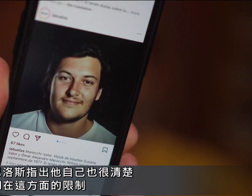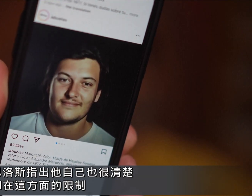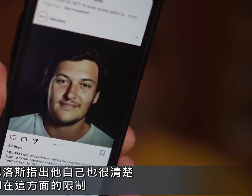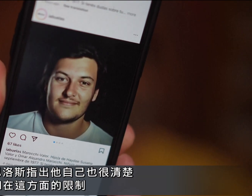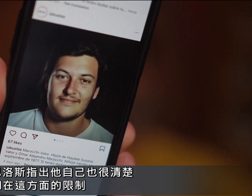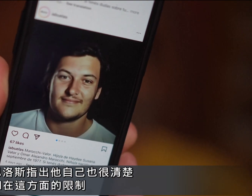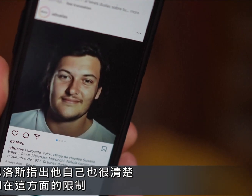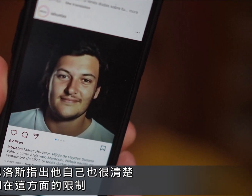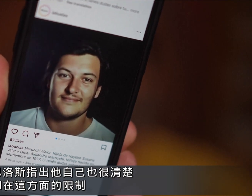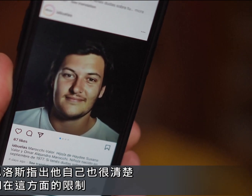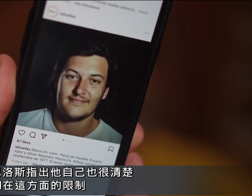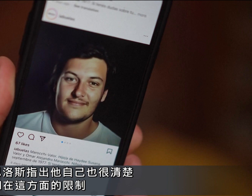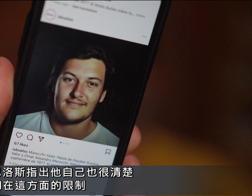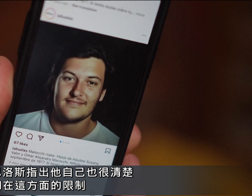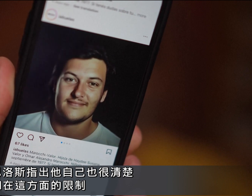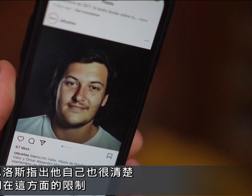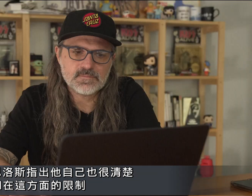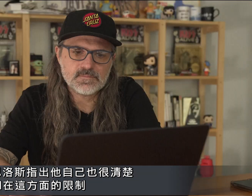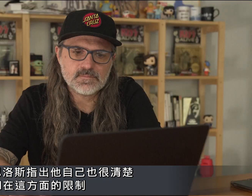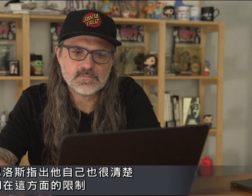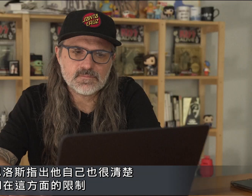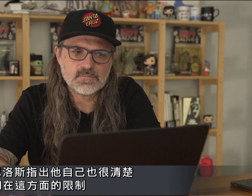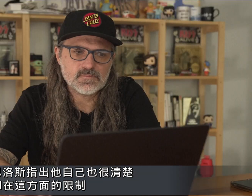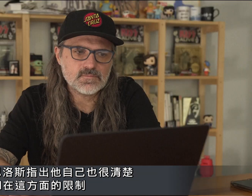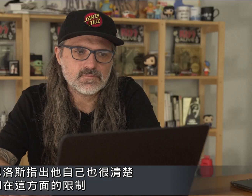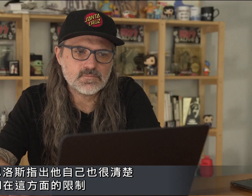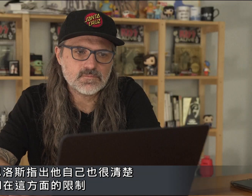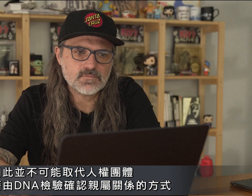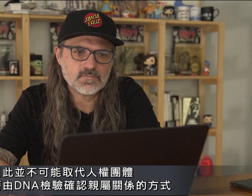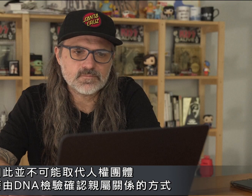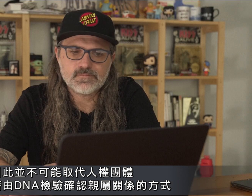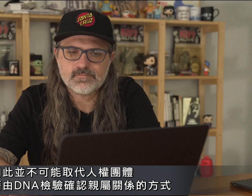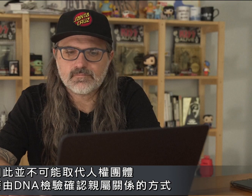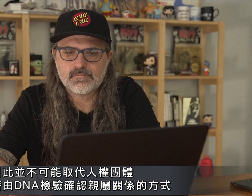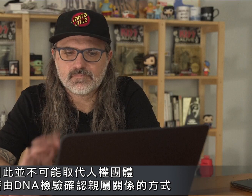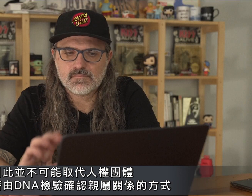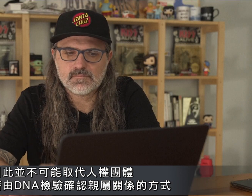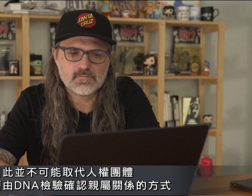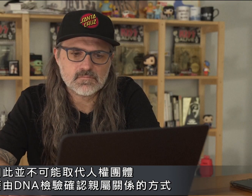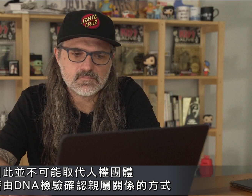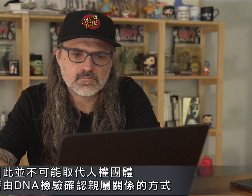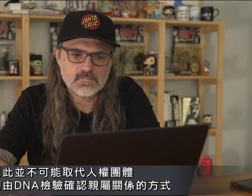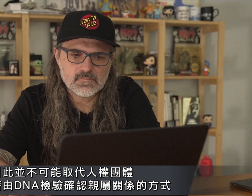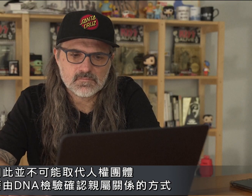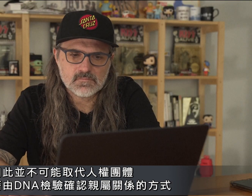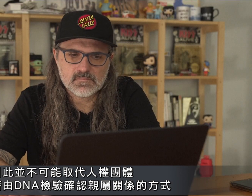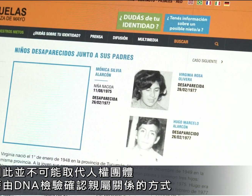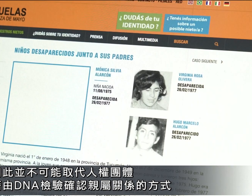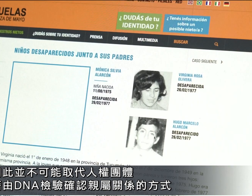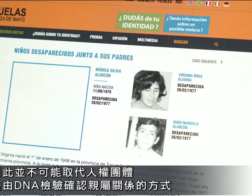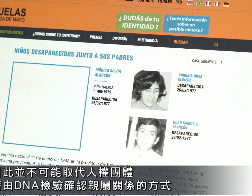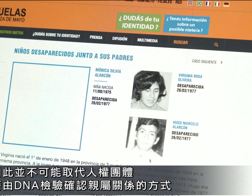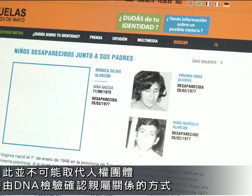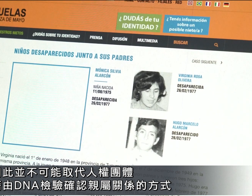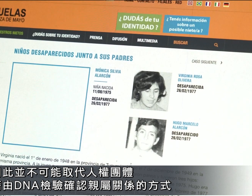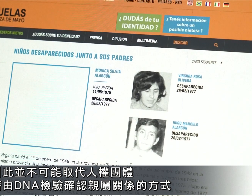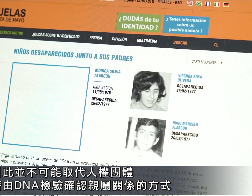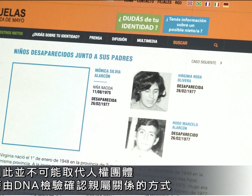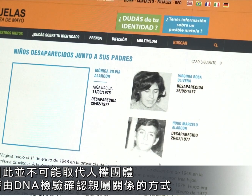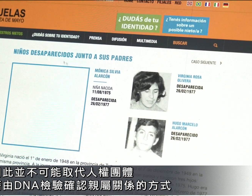自己也很清楚 AI 在这一方面的限制，因此并不可能取代人权团体借由 DNA 检验确认亲属关系的方式。